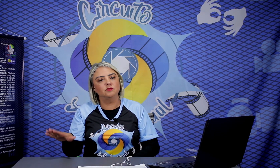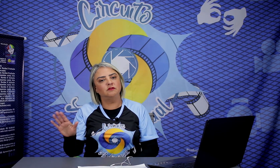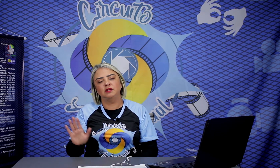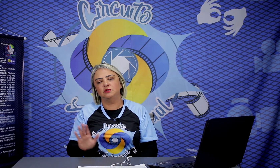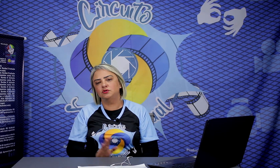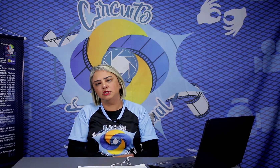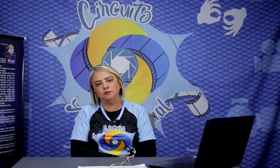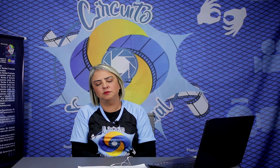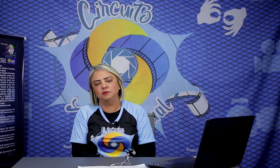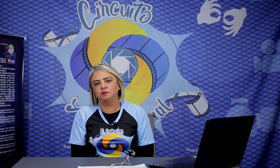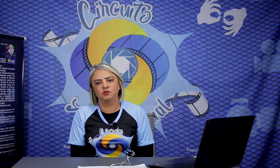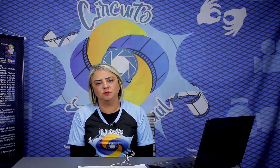invento de ir para o Supremo.